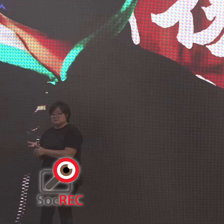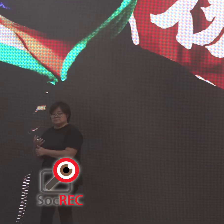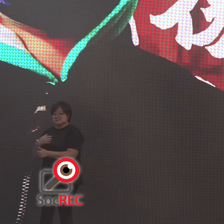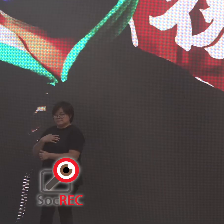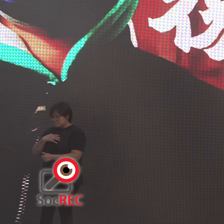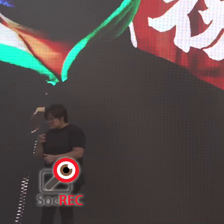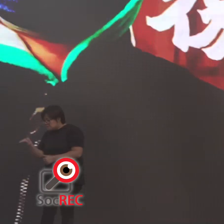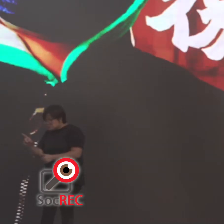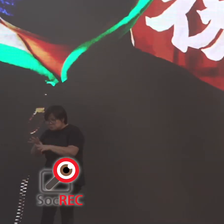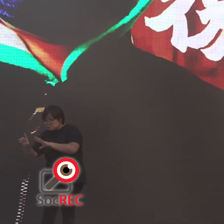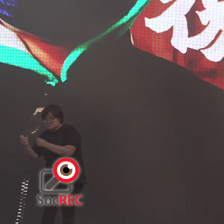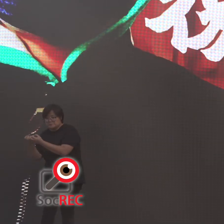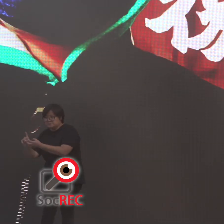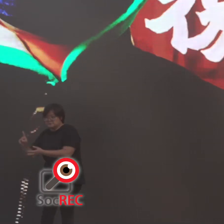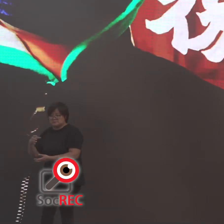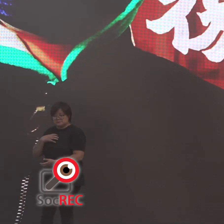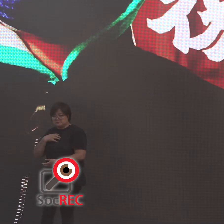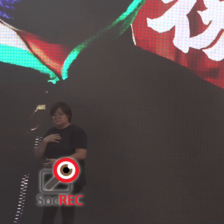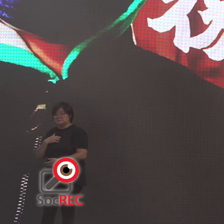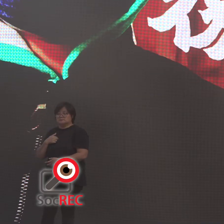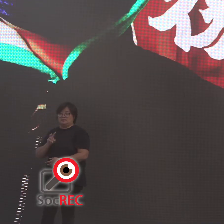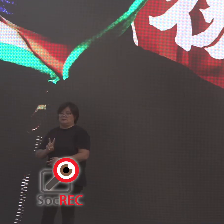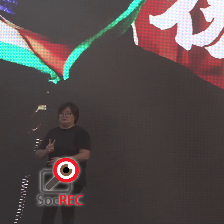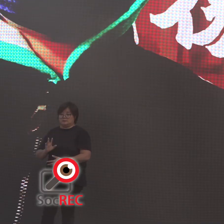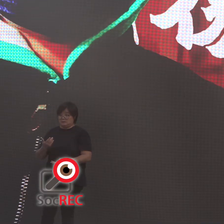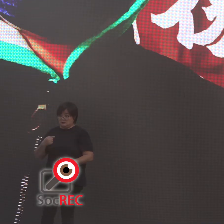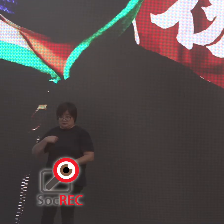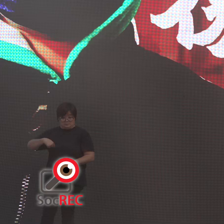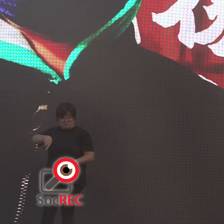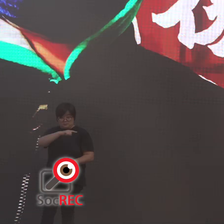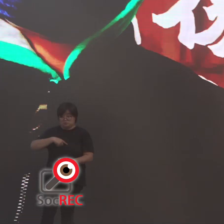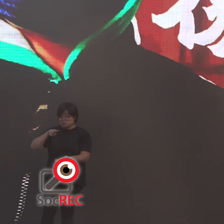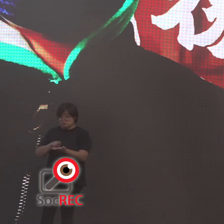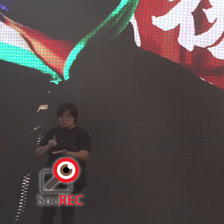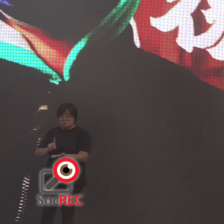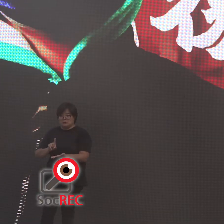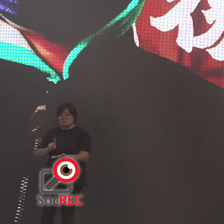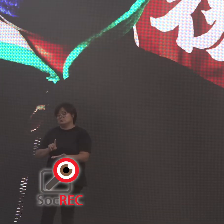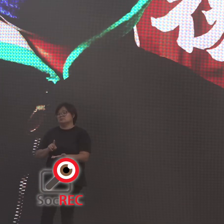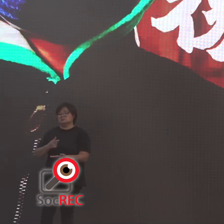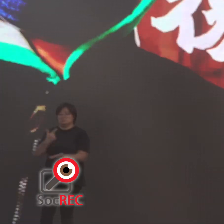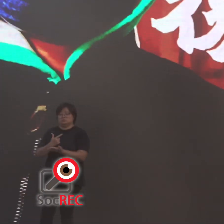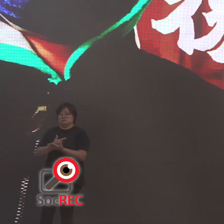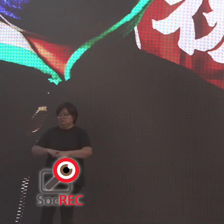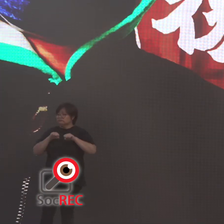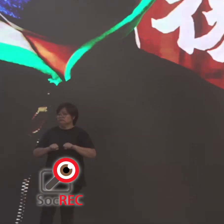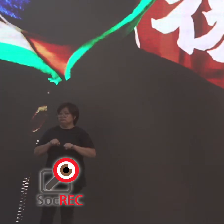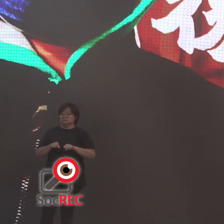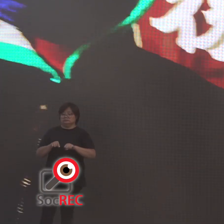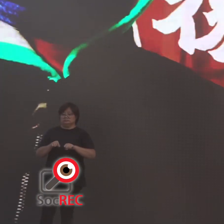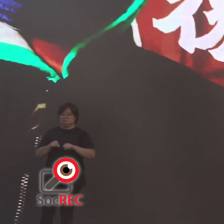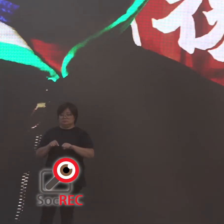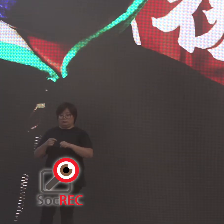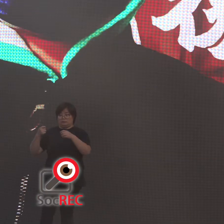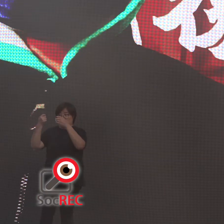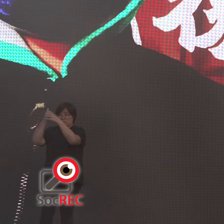擔心你們，但我們堅信只要我們堅持自己的信念，無忘初衷，我們一路可以一